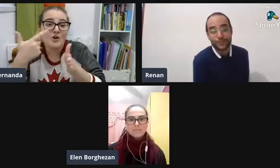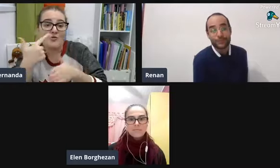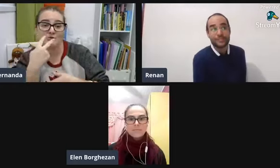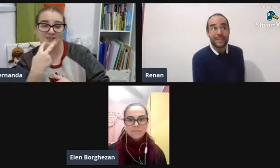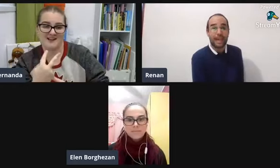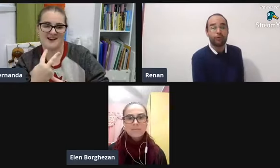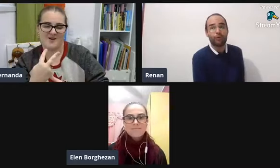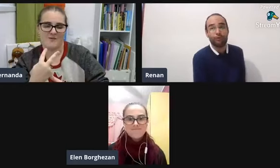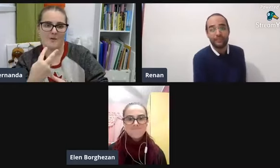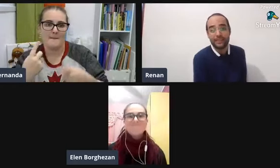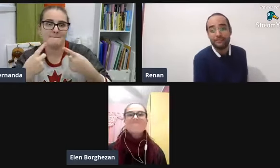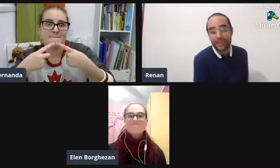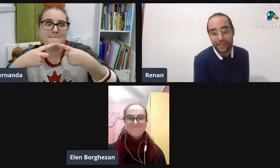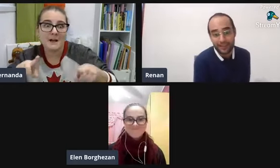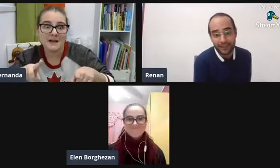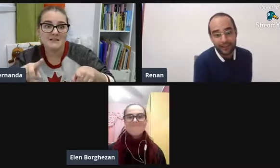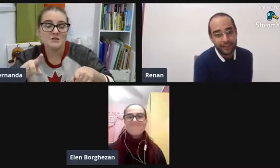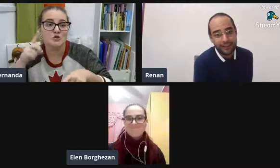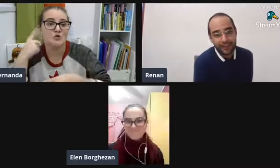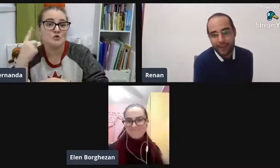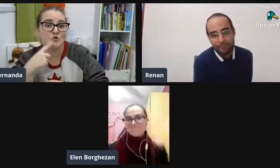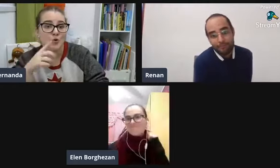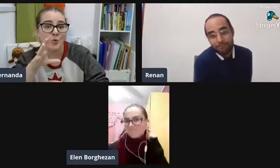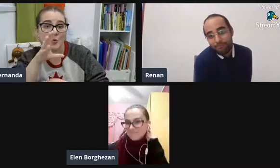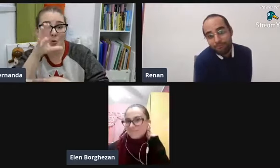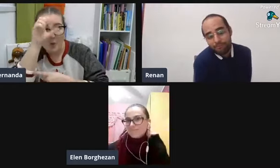ouvir, e o surdo cego a ouvir e ver,